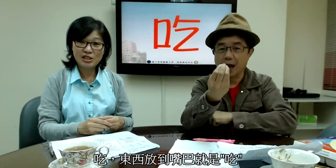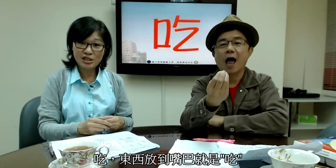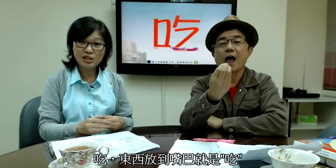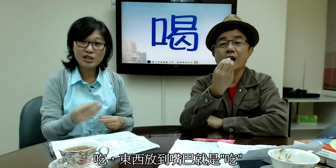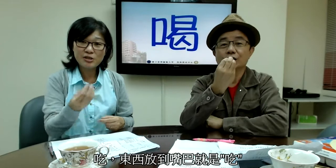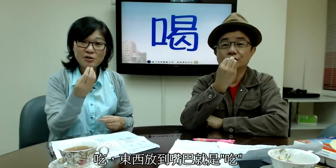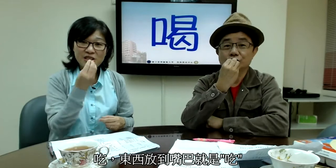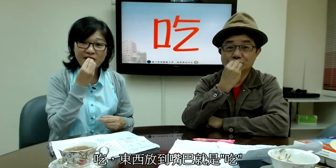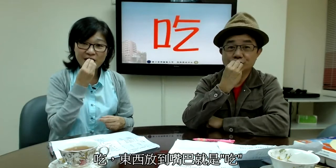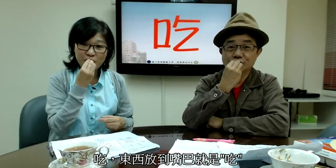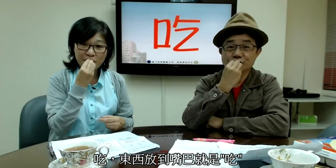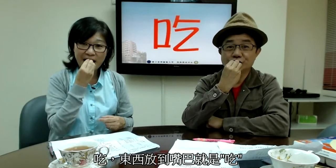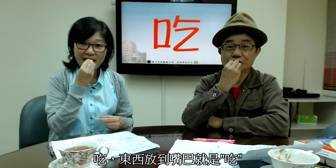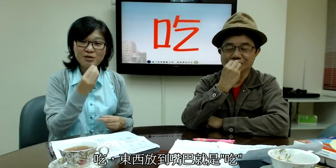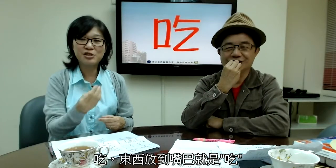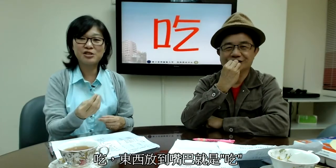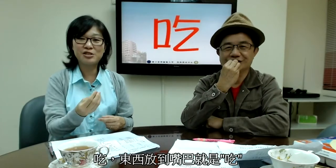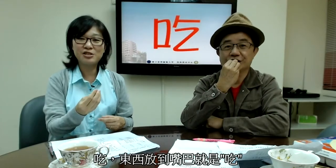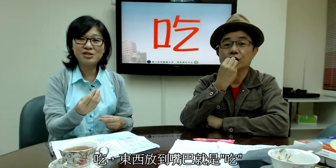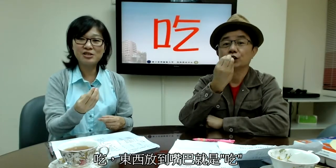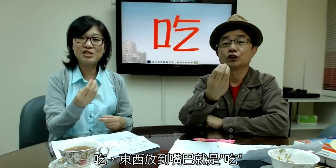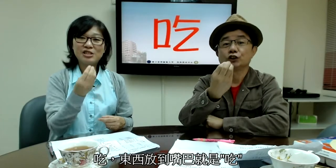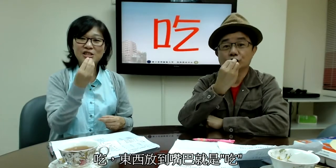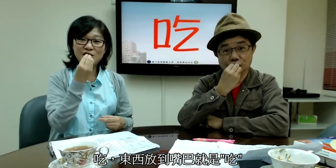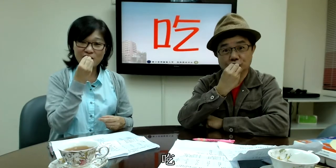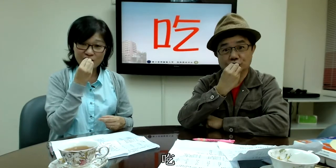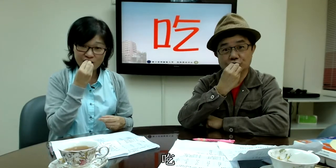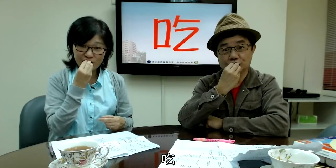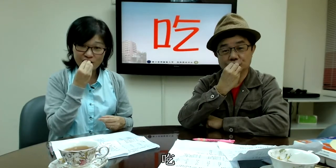吃东西放到嘴巴就是吃，吃，